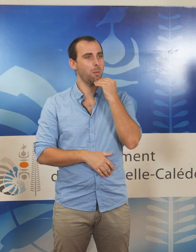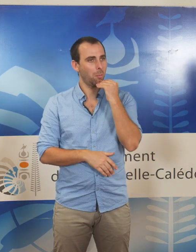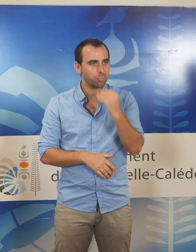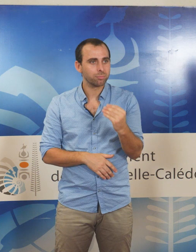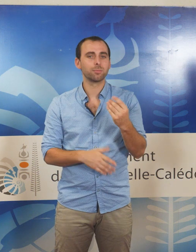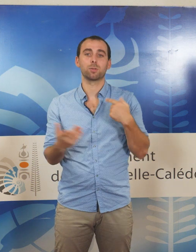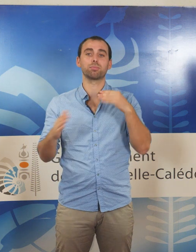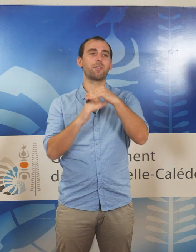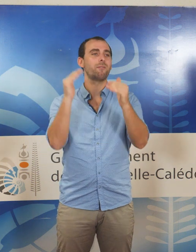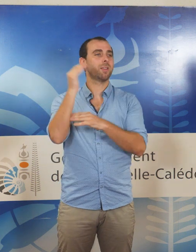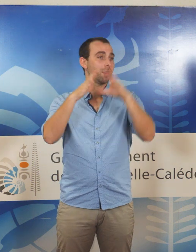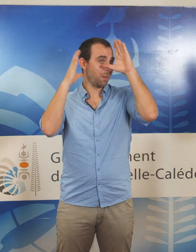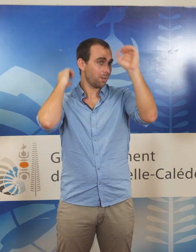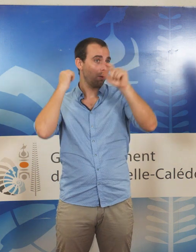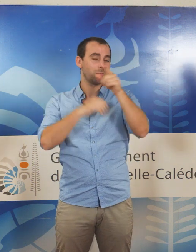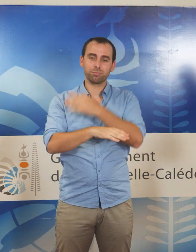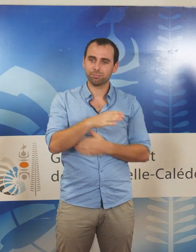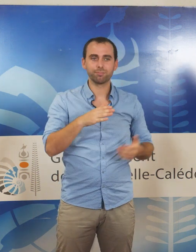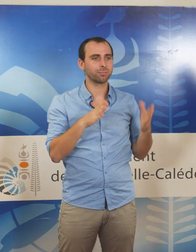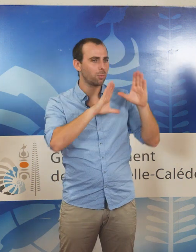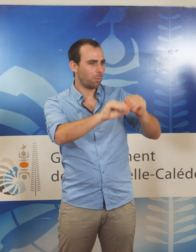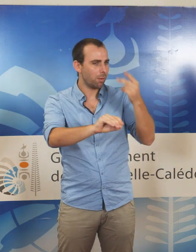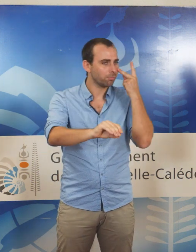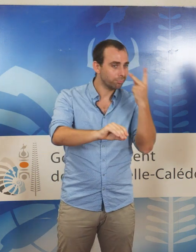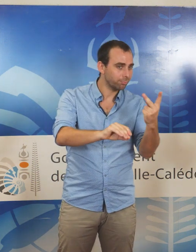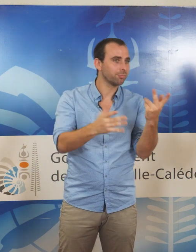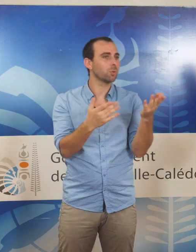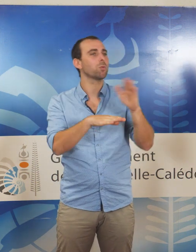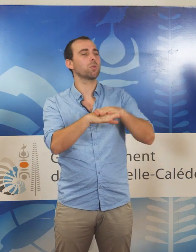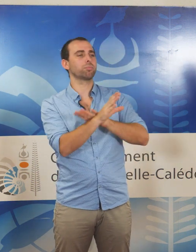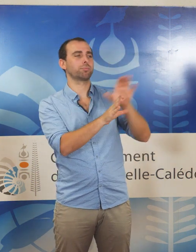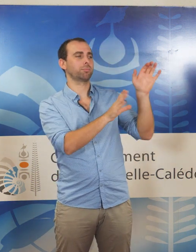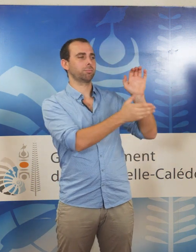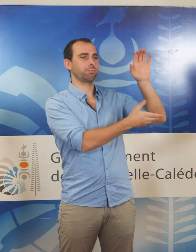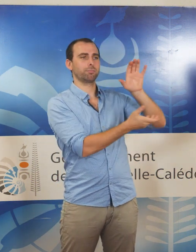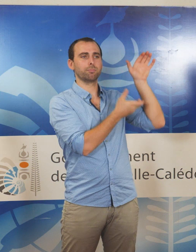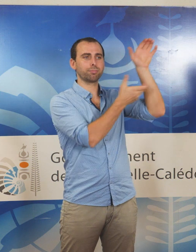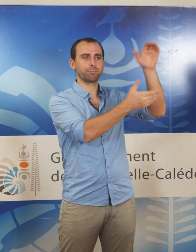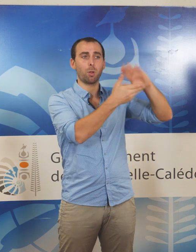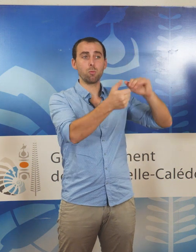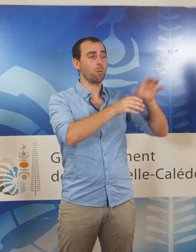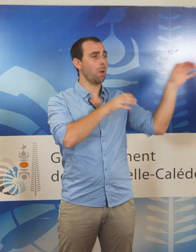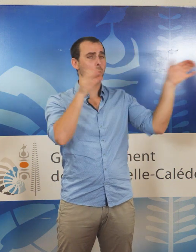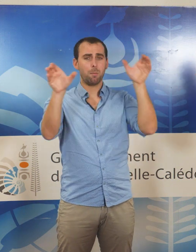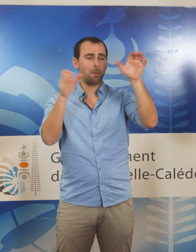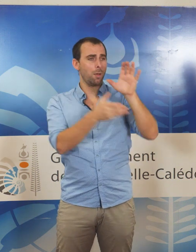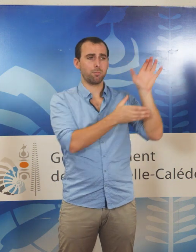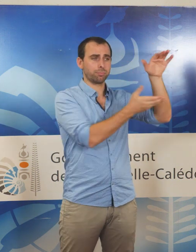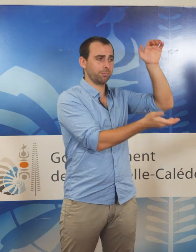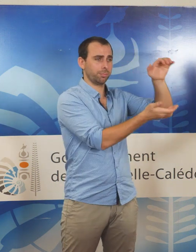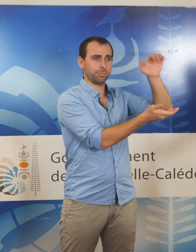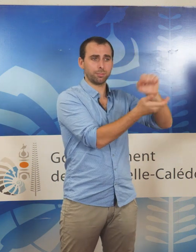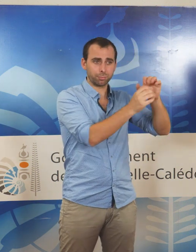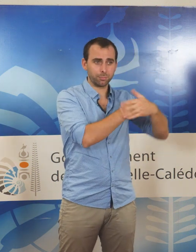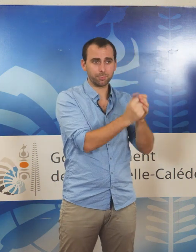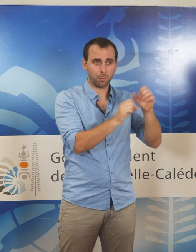le vice-recteur comment ça se passe sur place. Donc il y a à la fois des distributeurs qui ont été fixés sur les murs des sanitaires. Il y a des bouteilles